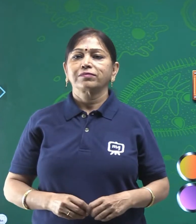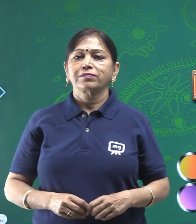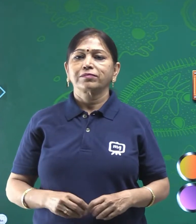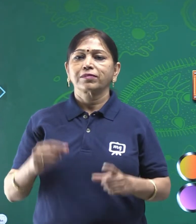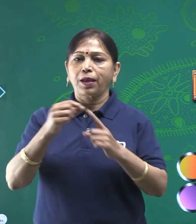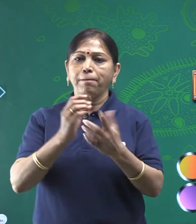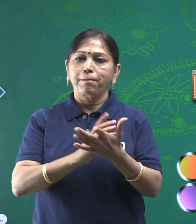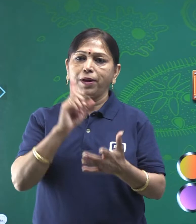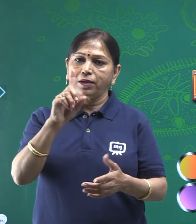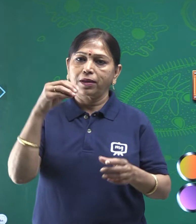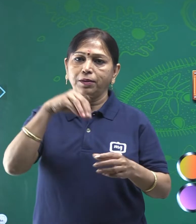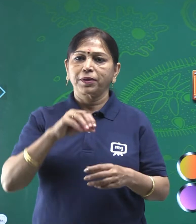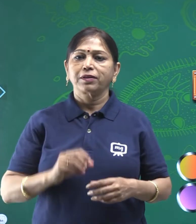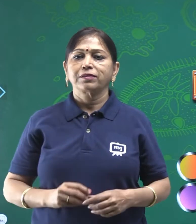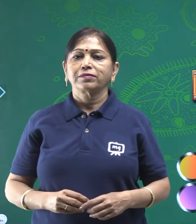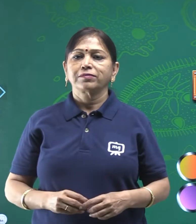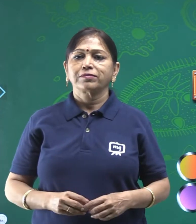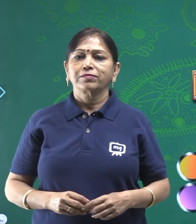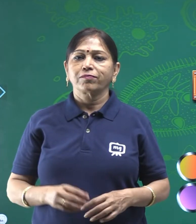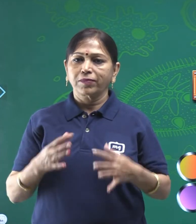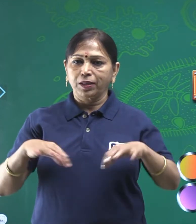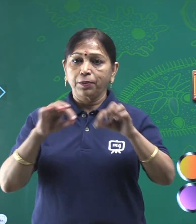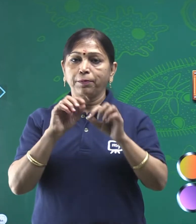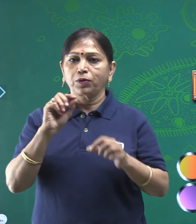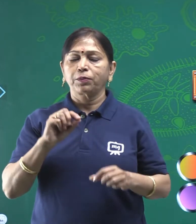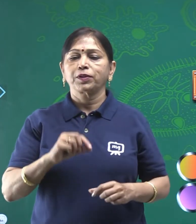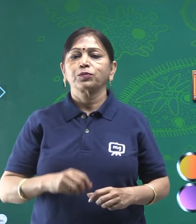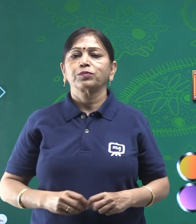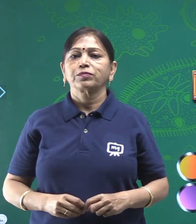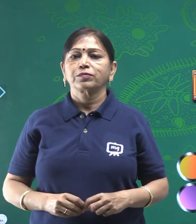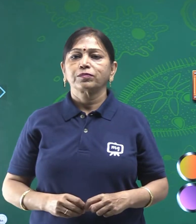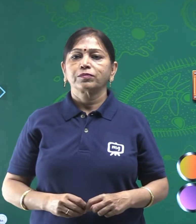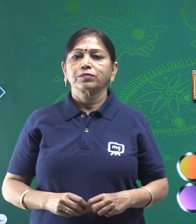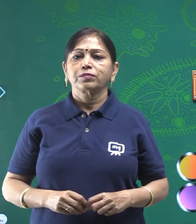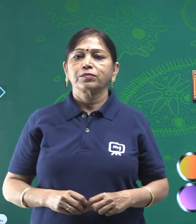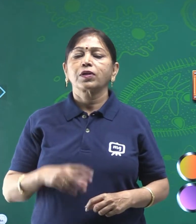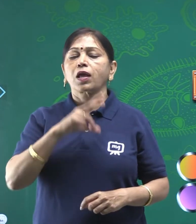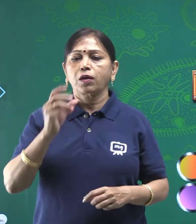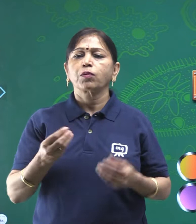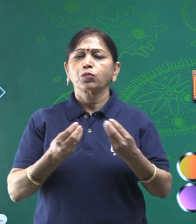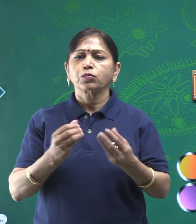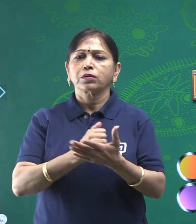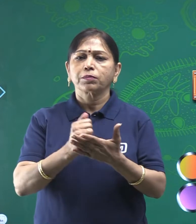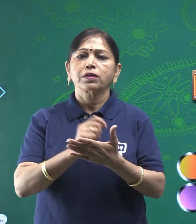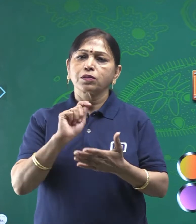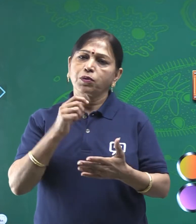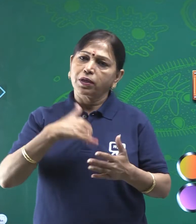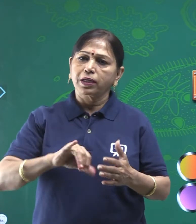भाग 1 में मुख्य बिंदु एवं कुछ अभ्यास कार्य किया।